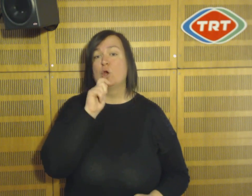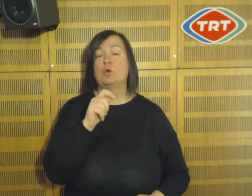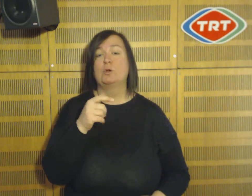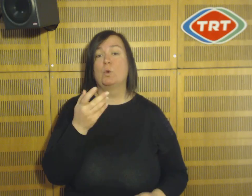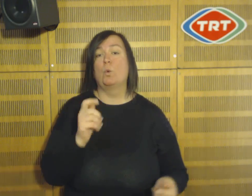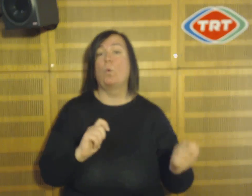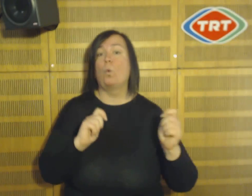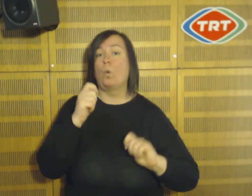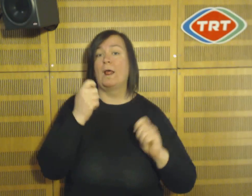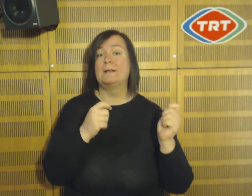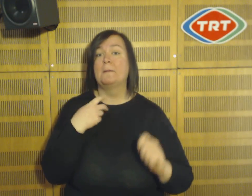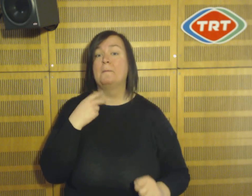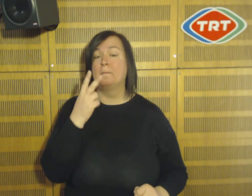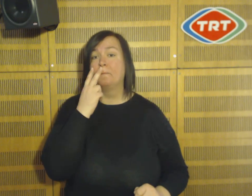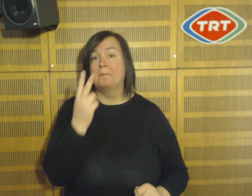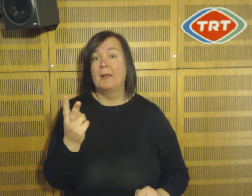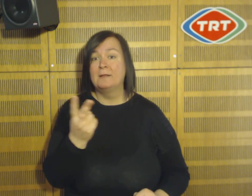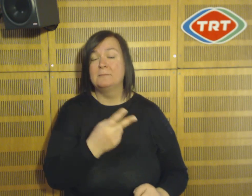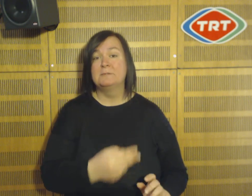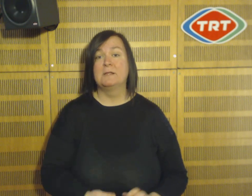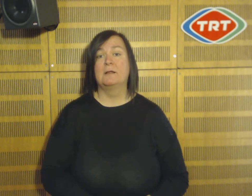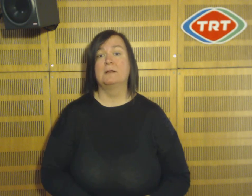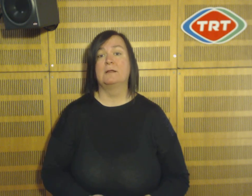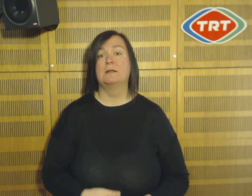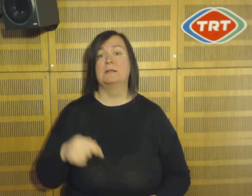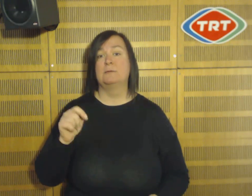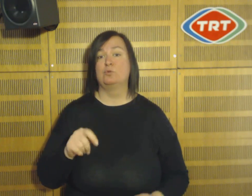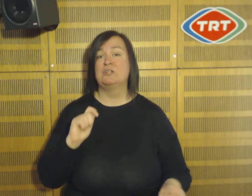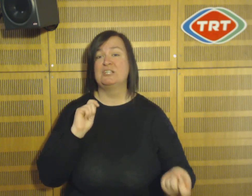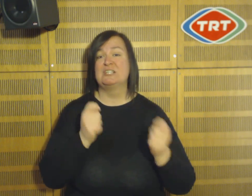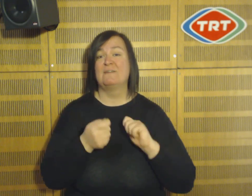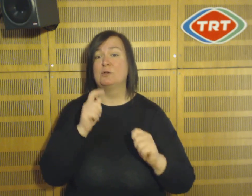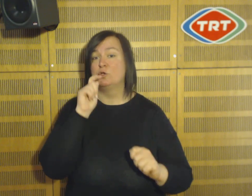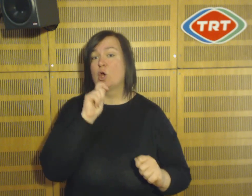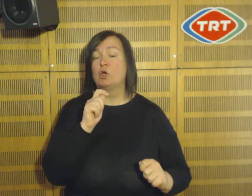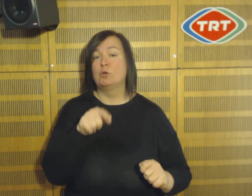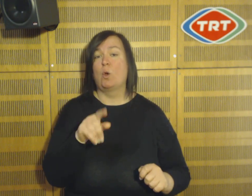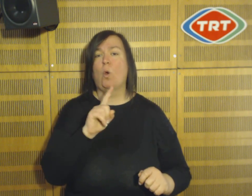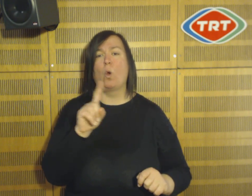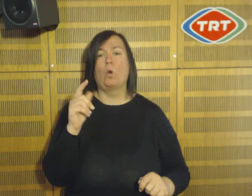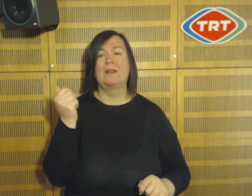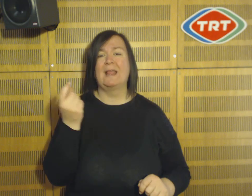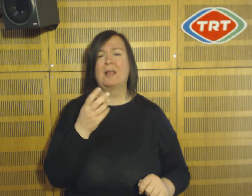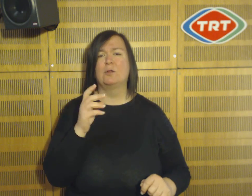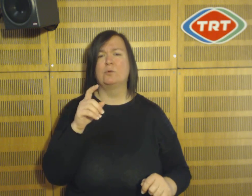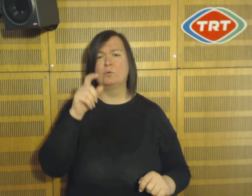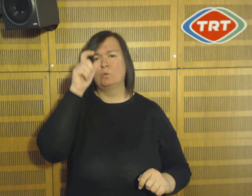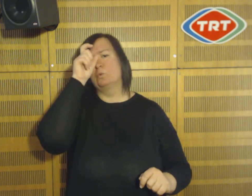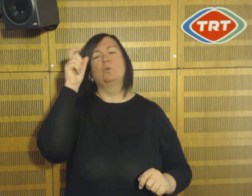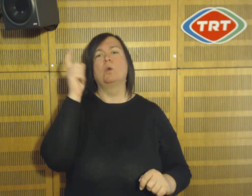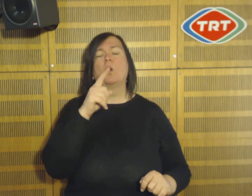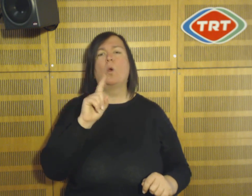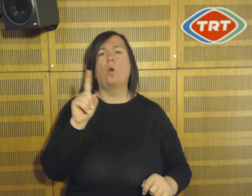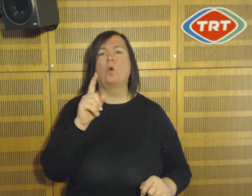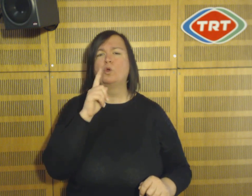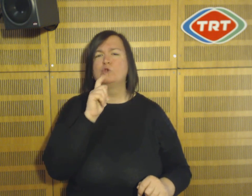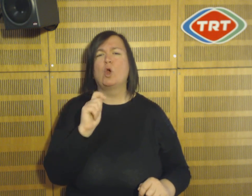kullanıcılarına baktığımızda şu andaki Bu çeviri sözlüklerini yapılan ona yakın Türkiye'de şu ana kadar yapılan ona yakın sözlükler